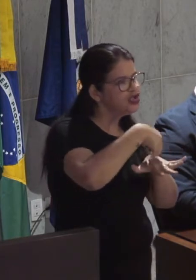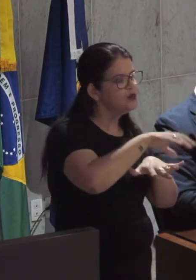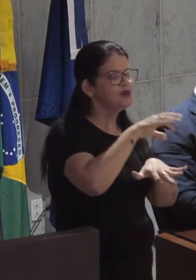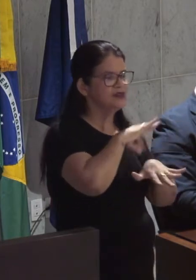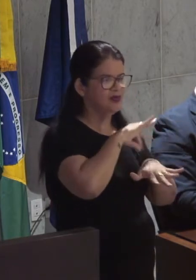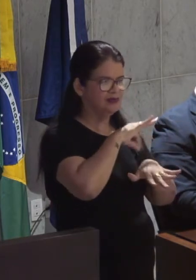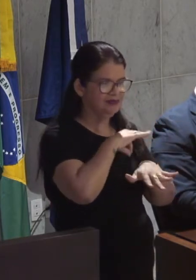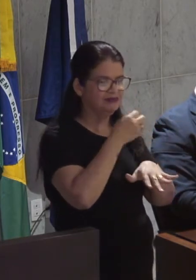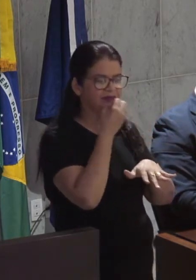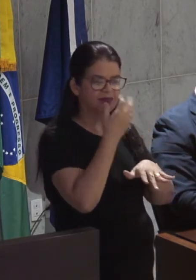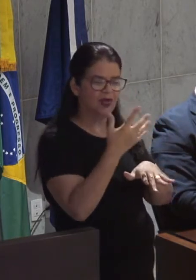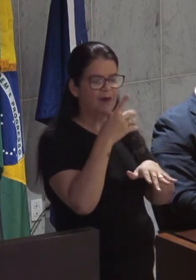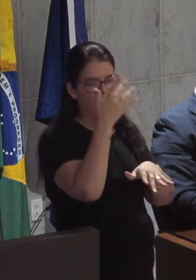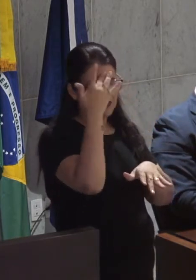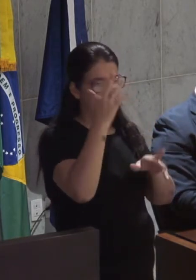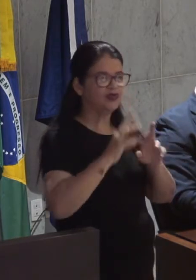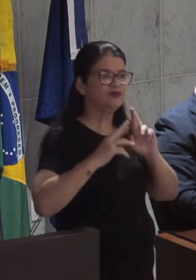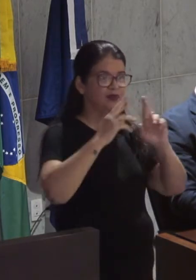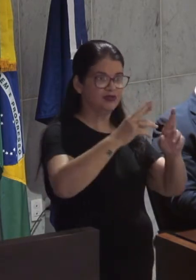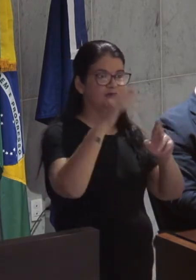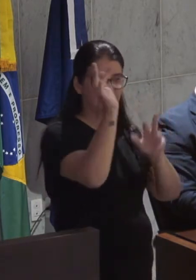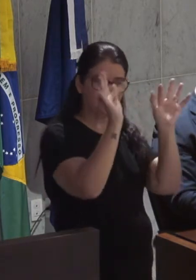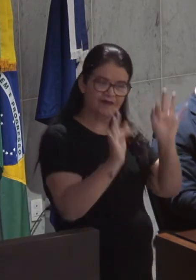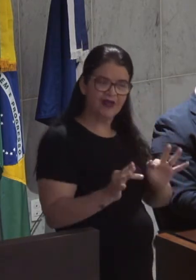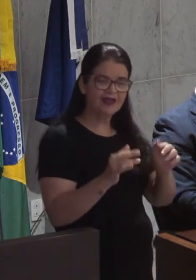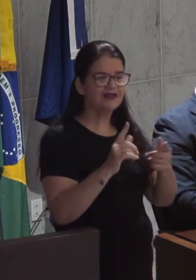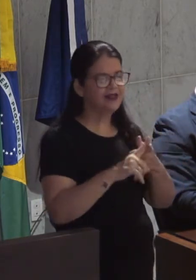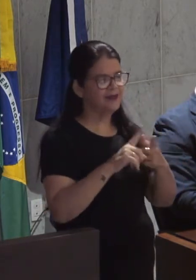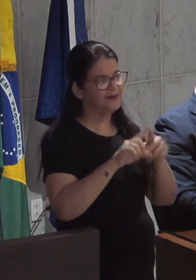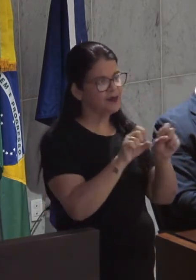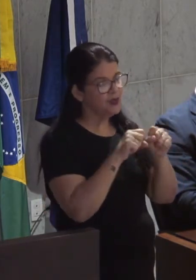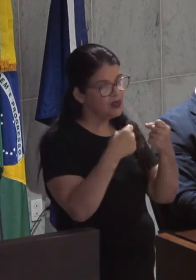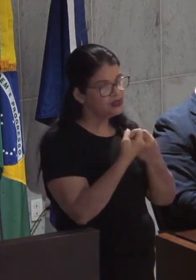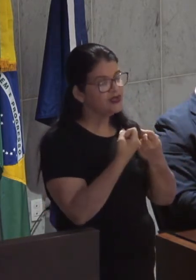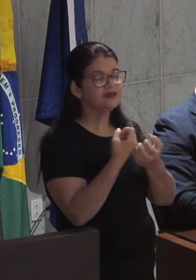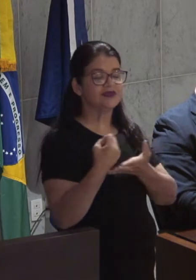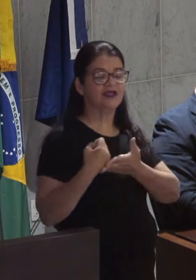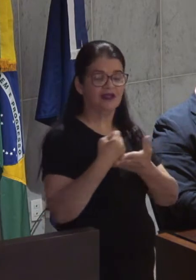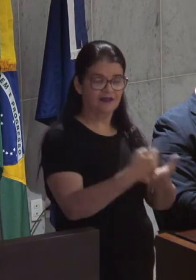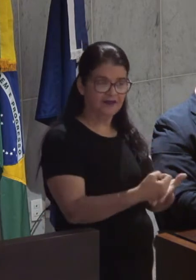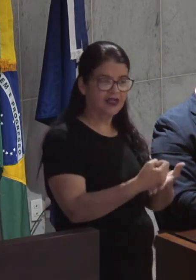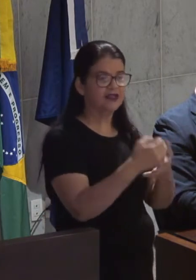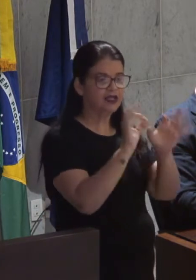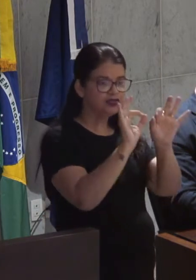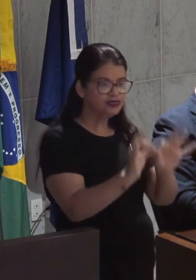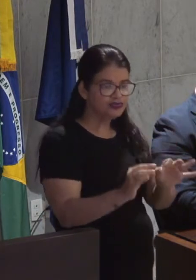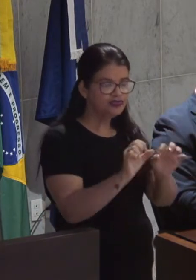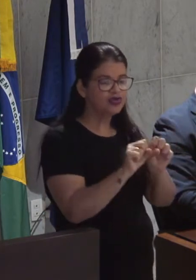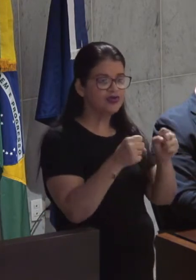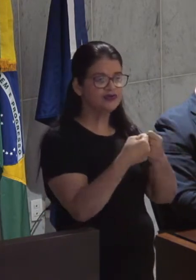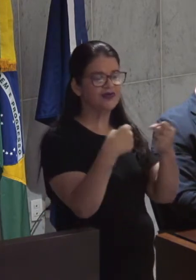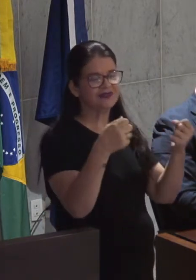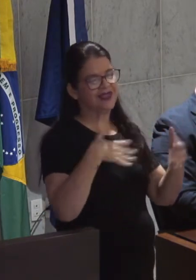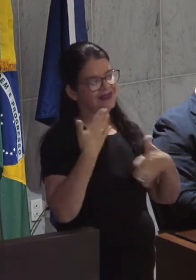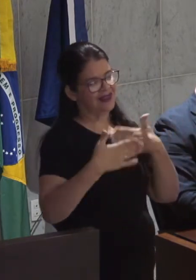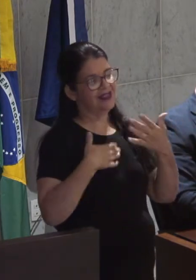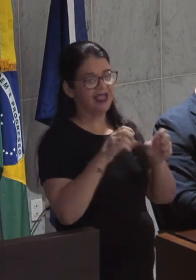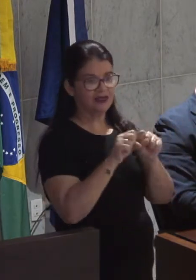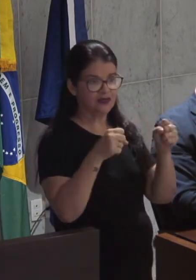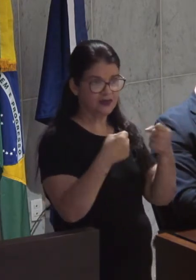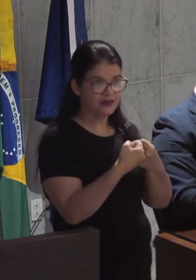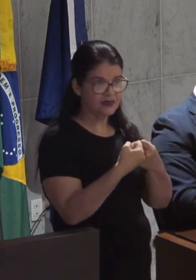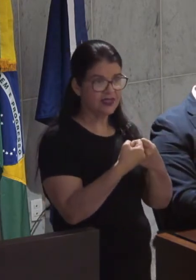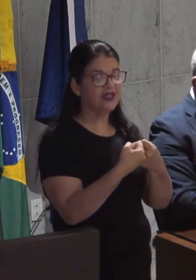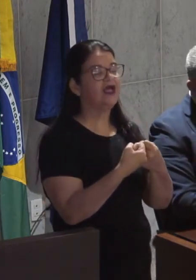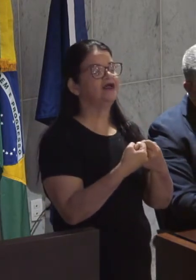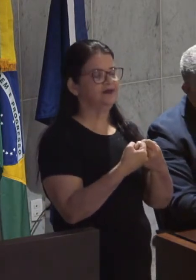as pessoas tenham a perspectiva da felicidade. Uma sociedade fraterna, justa, uma sociedade alegre. E essa sociedade,